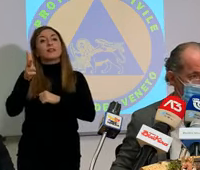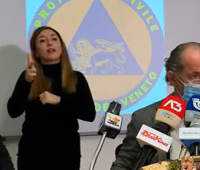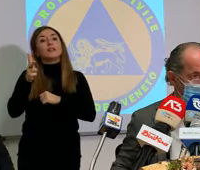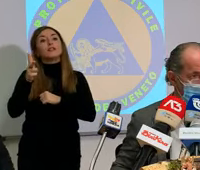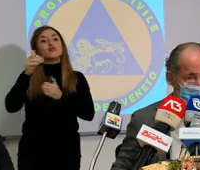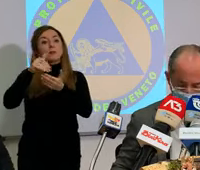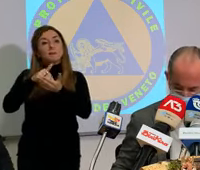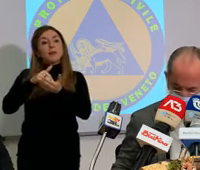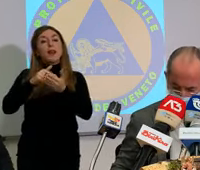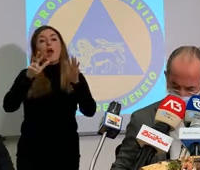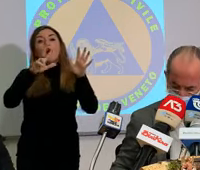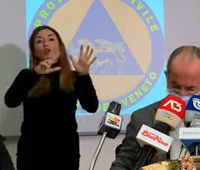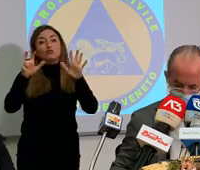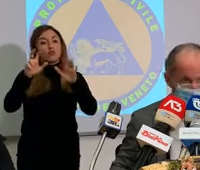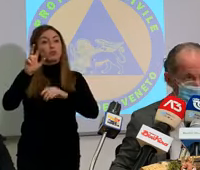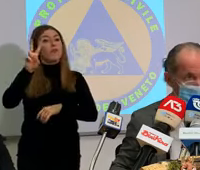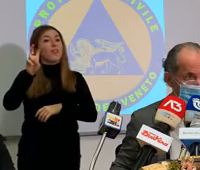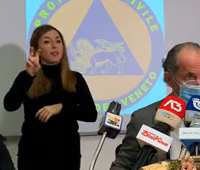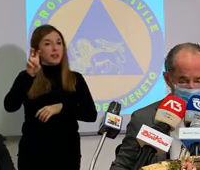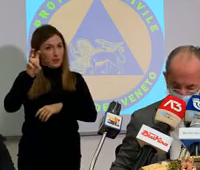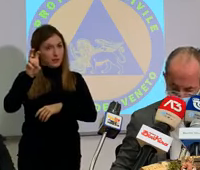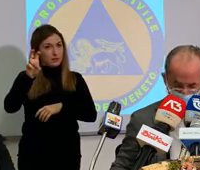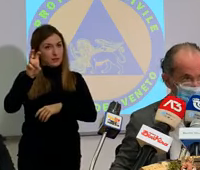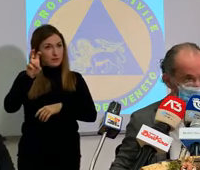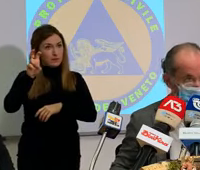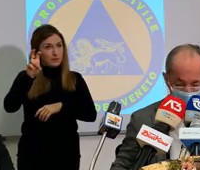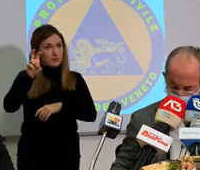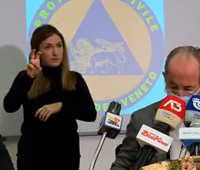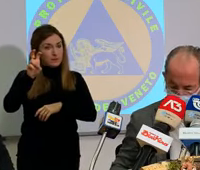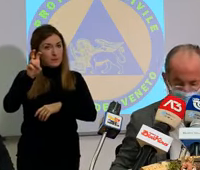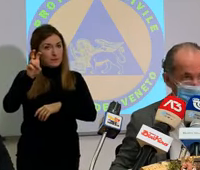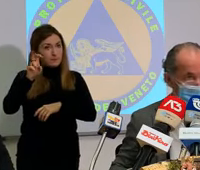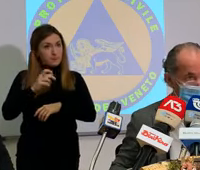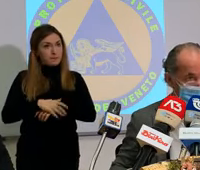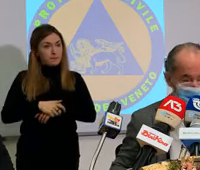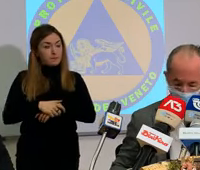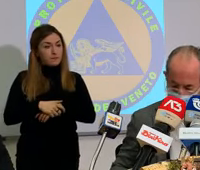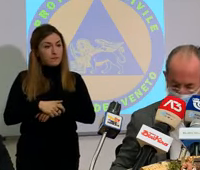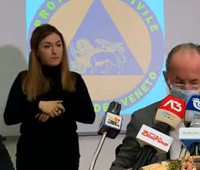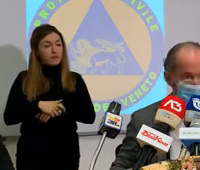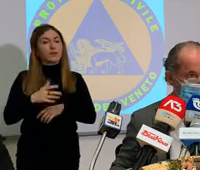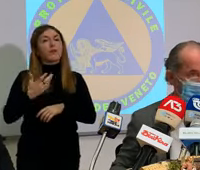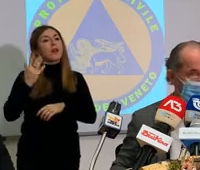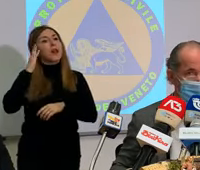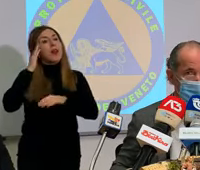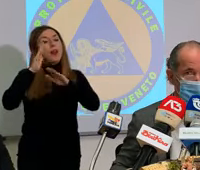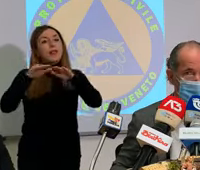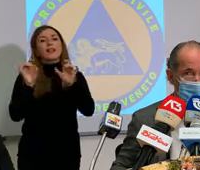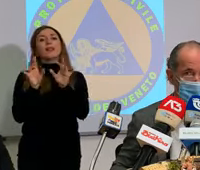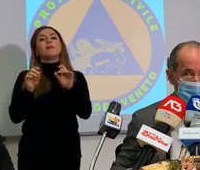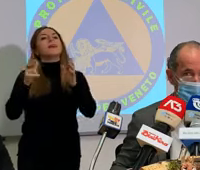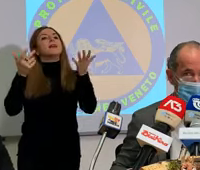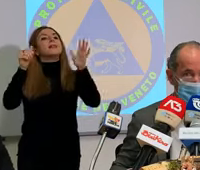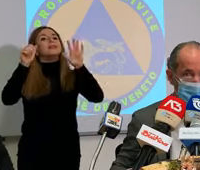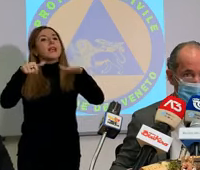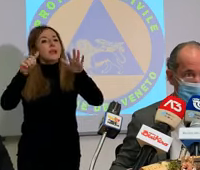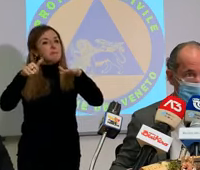820 ci abbiamo sostanzialmente abbiamo letti liberi per 6036